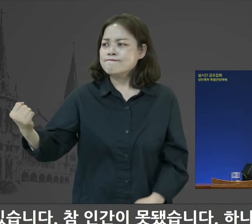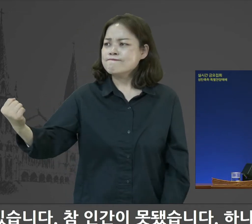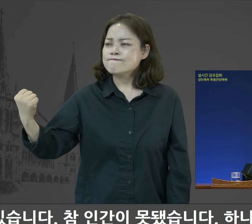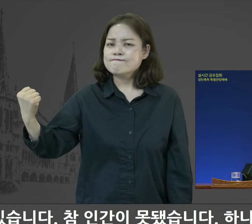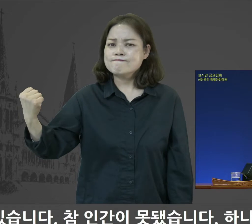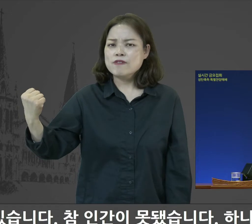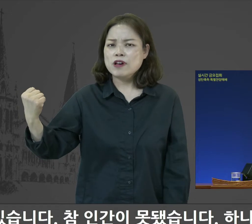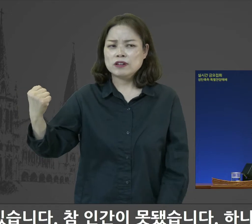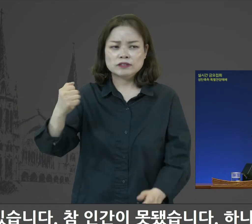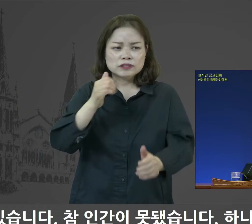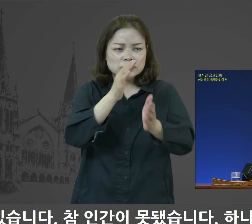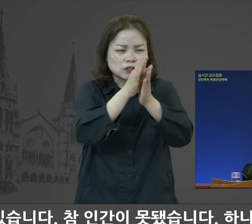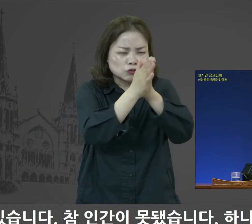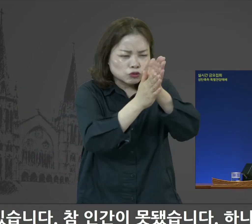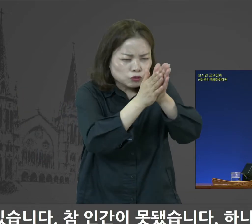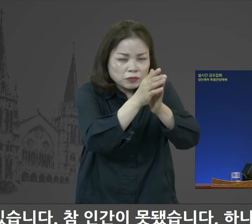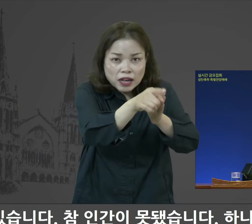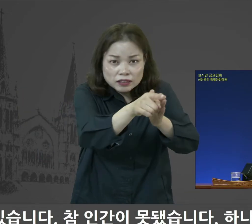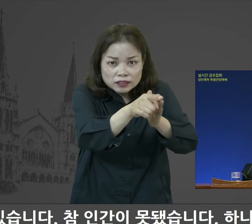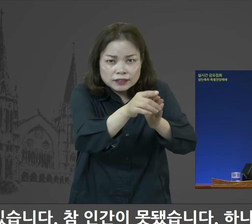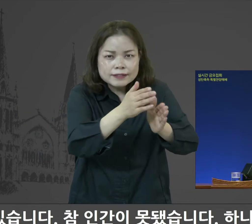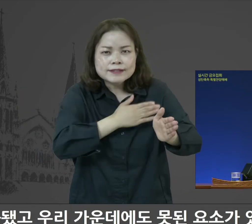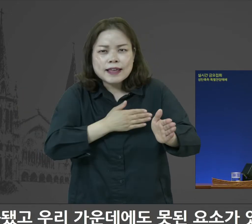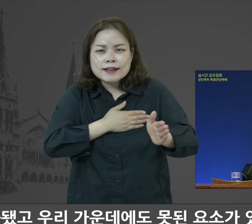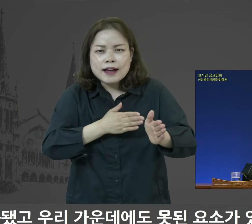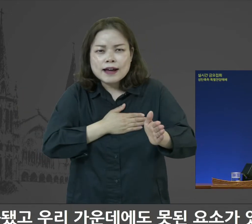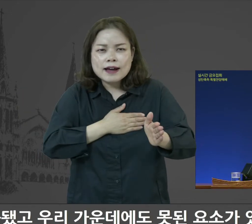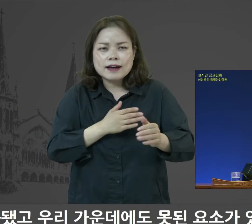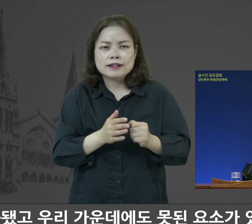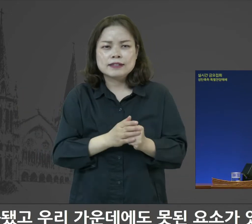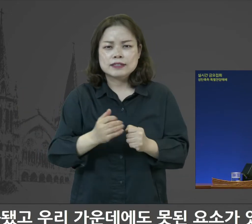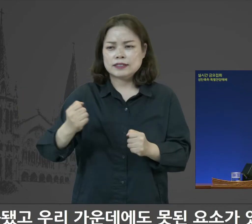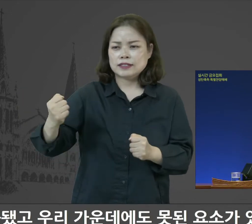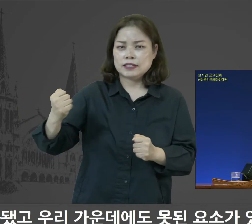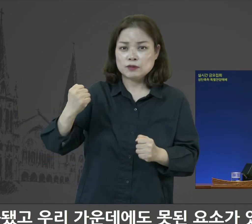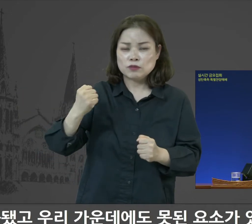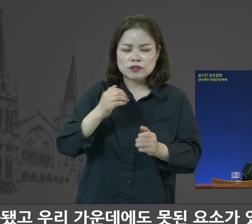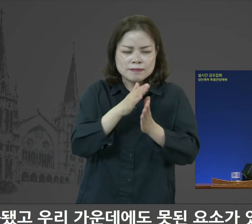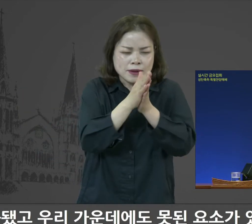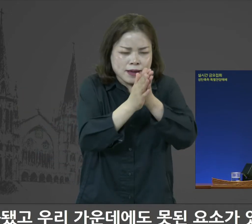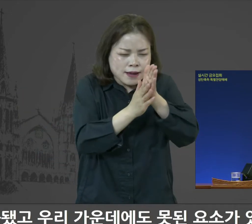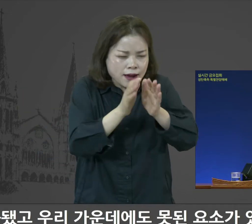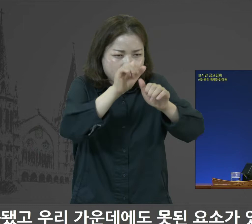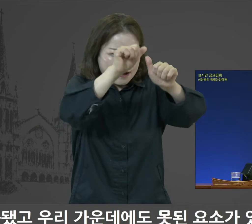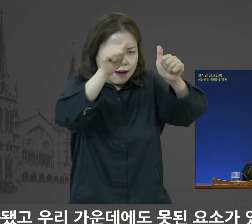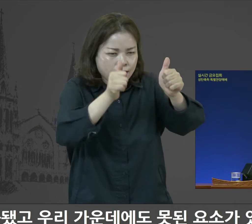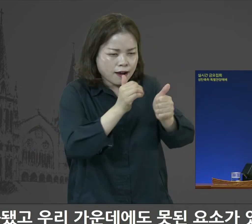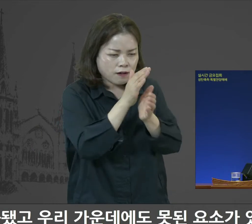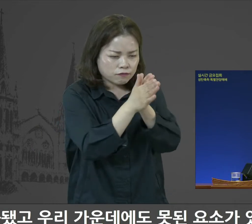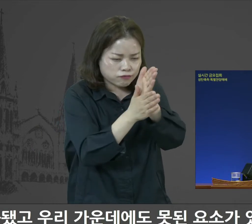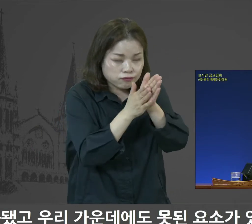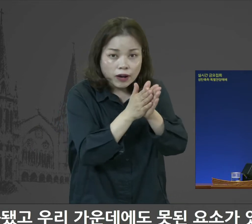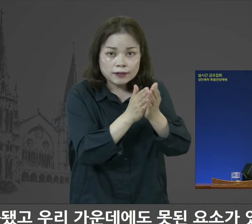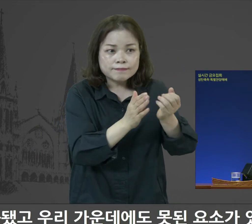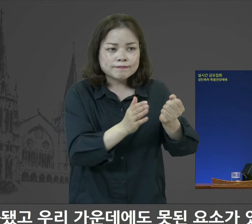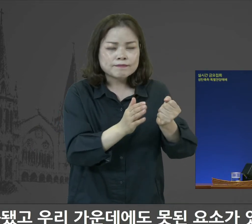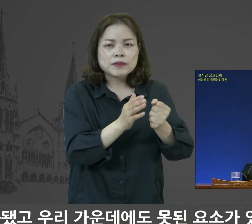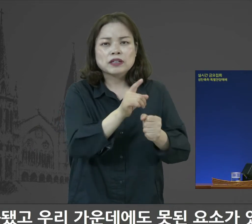힘을 숭배하는 모습으로 내가 사실은 힘을 숭배하는데, 그 힘을 숭배하는